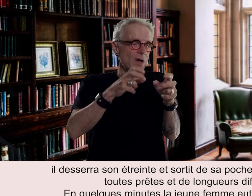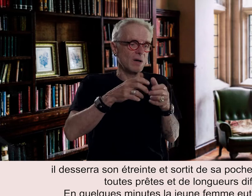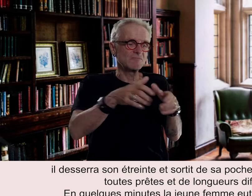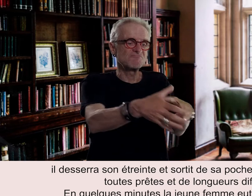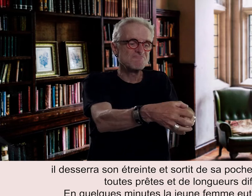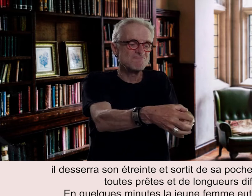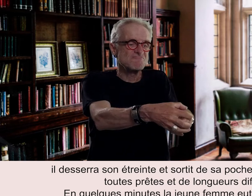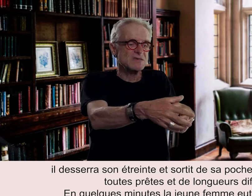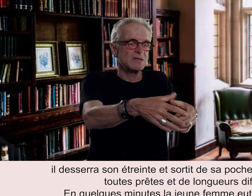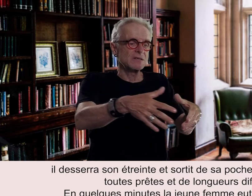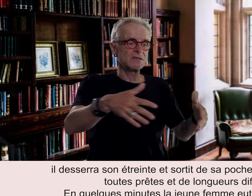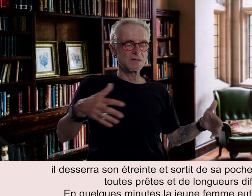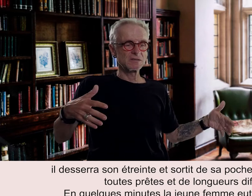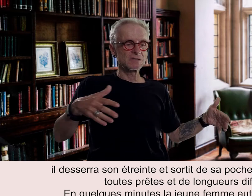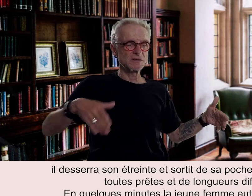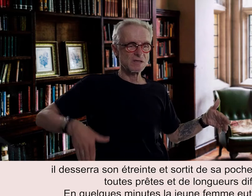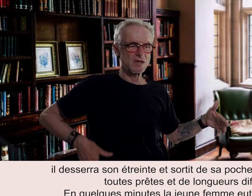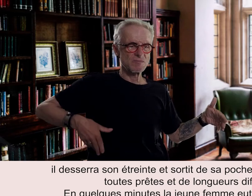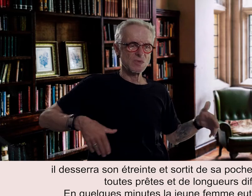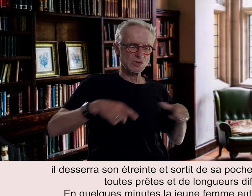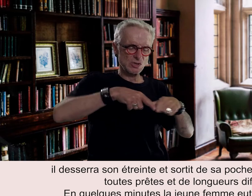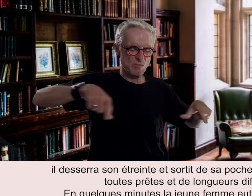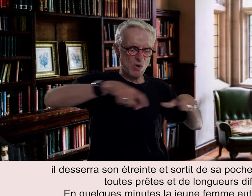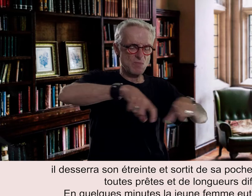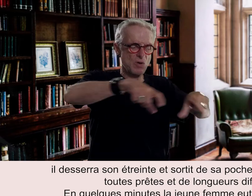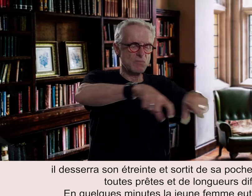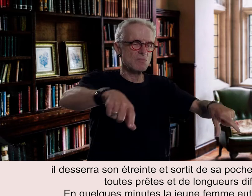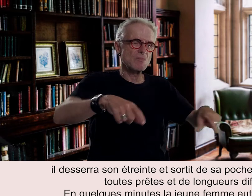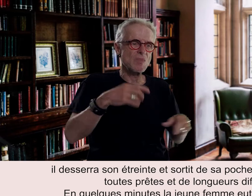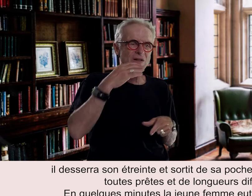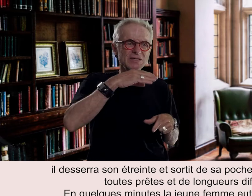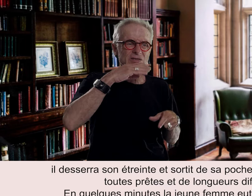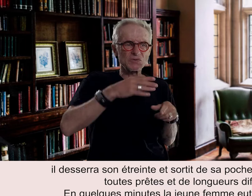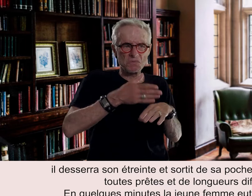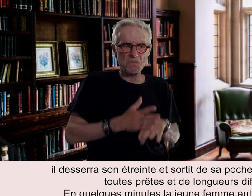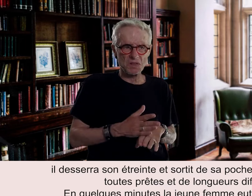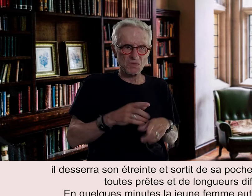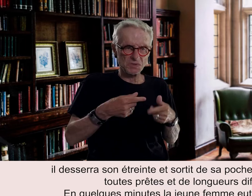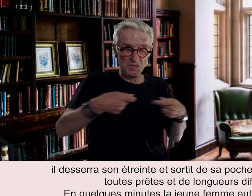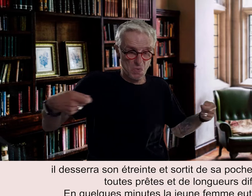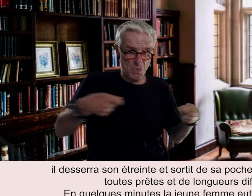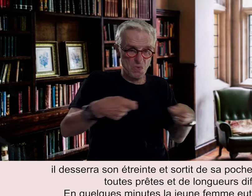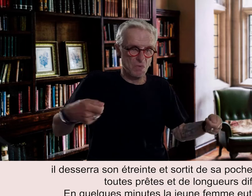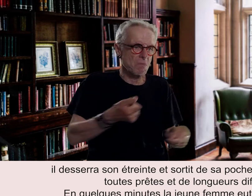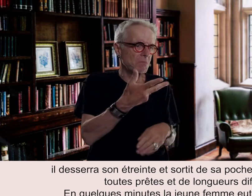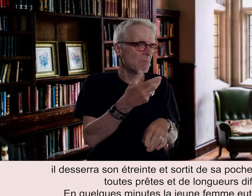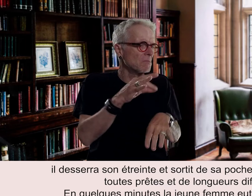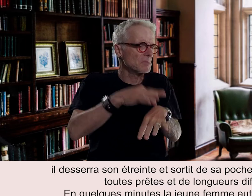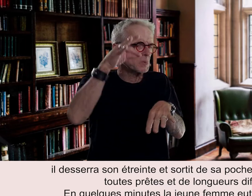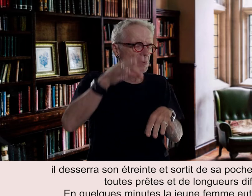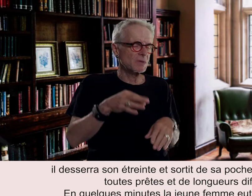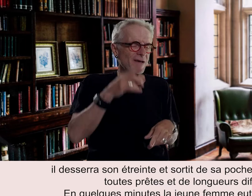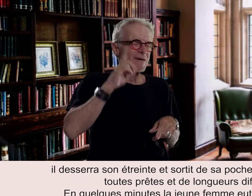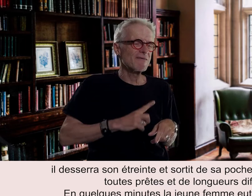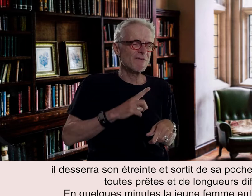desserra son étreinte et sortit de sa poche des bandes de toiles toutes prêtes et de longueurs différentes. En quelques minutes, la